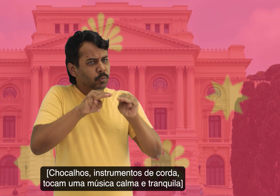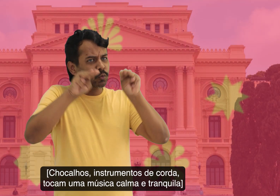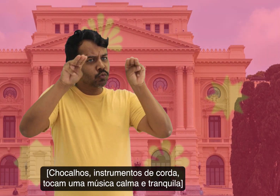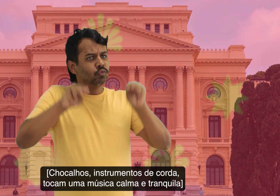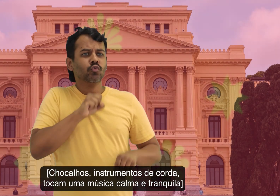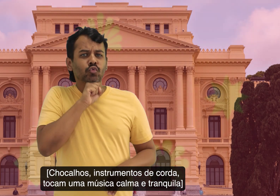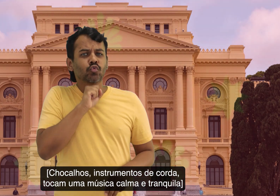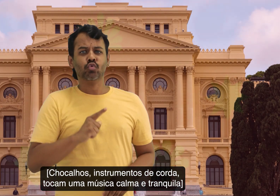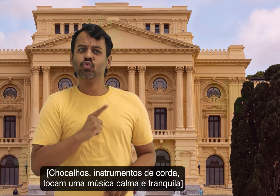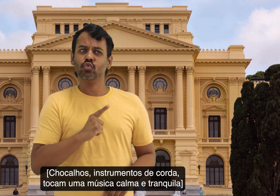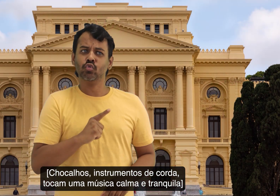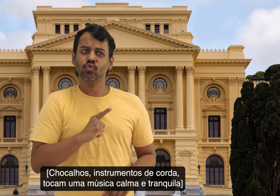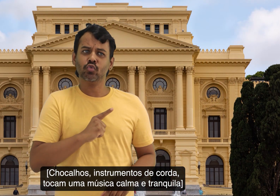Ipiranga.